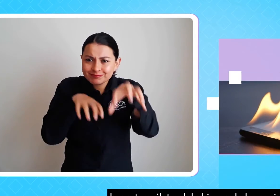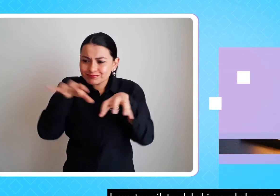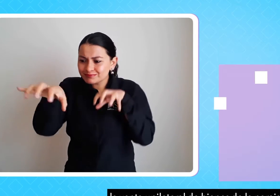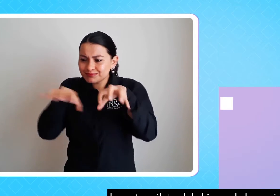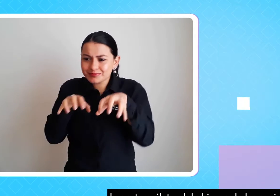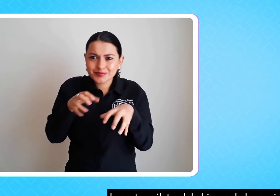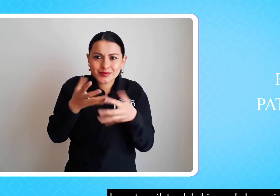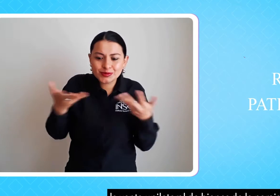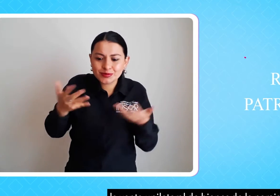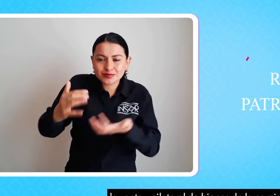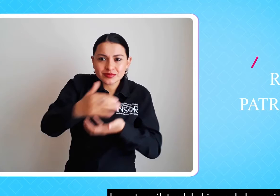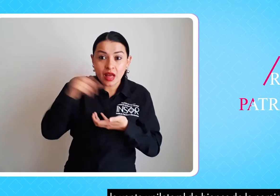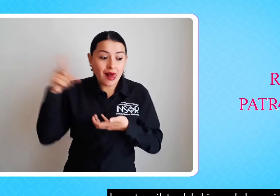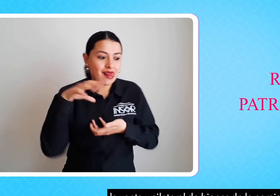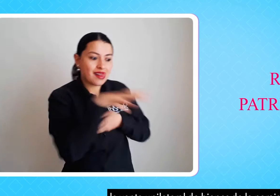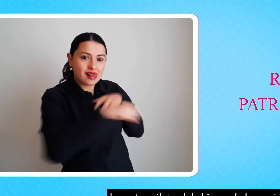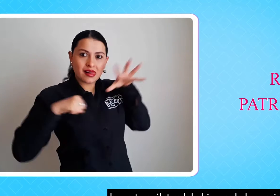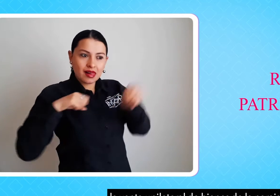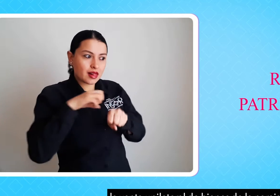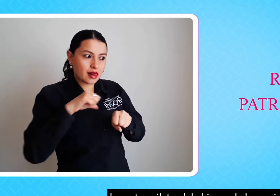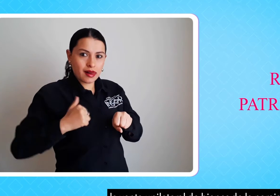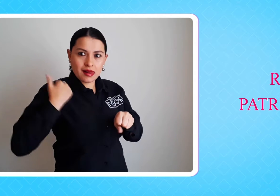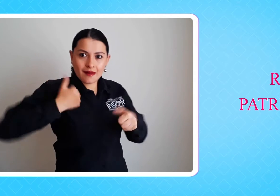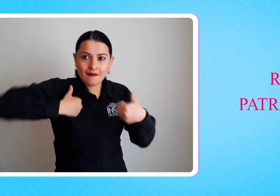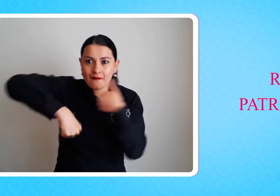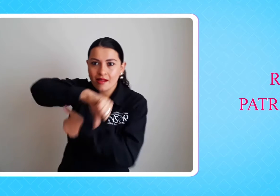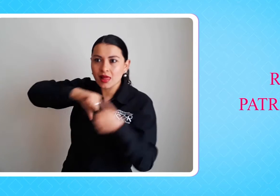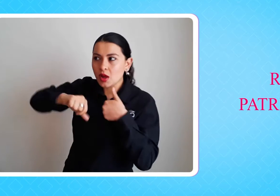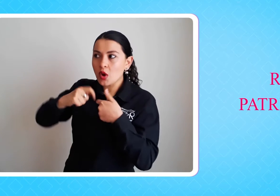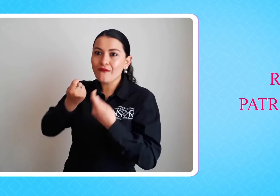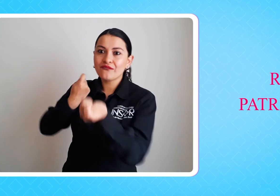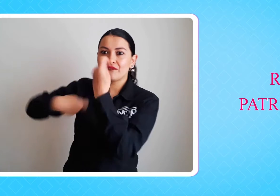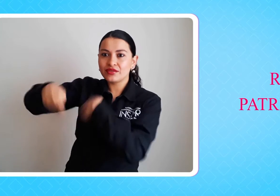la venta unilateral de bienes de la pareja